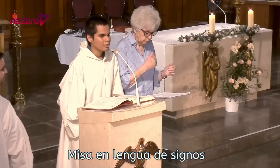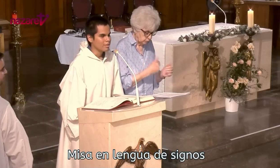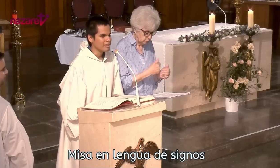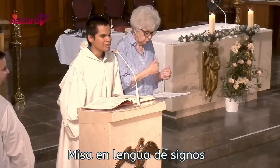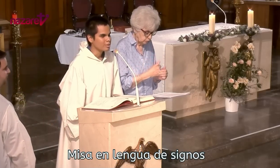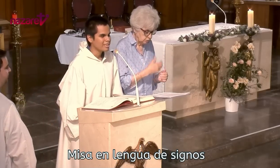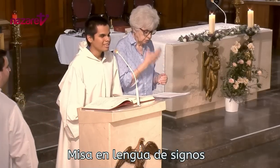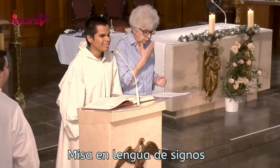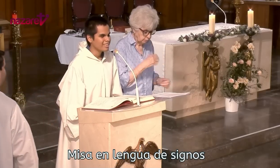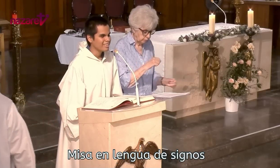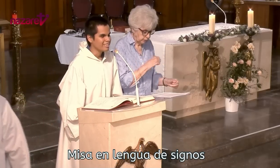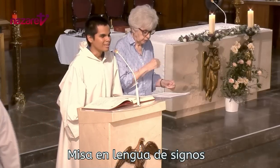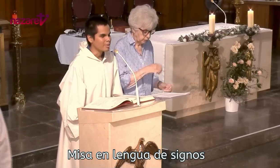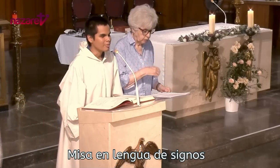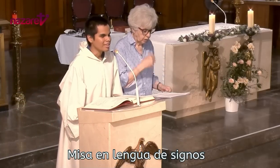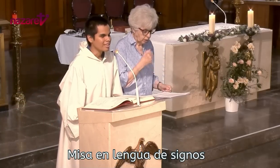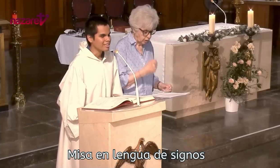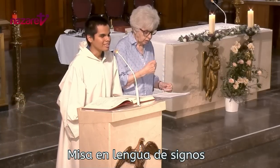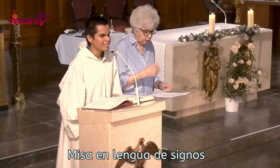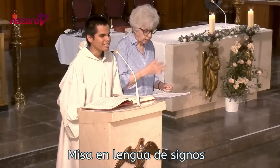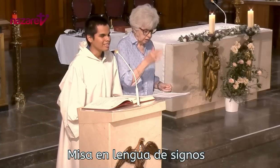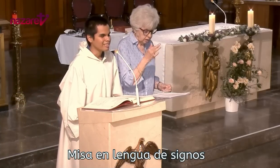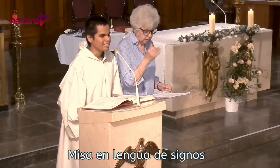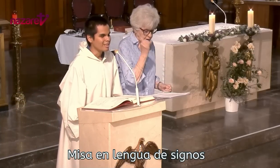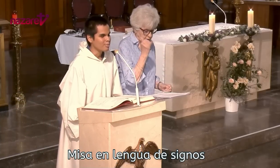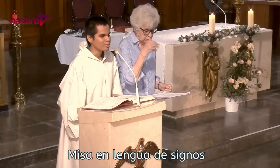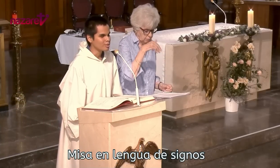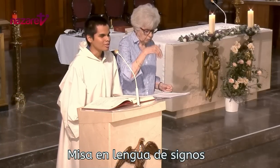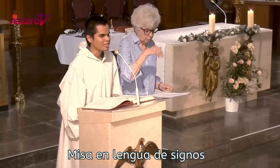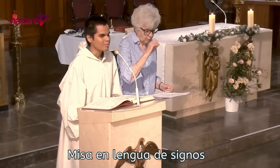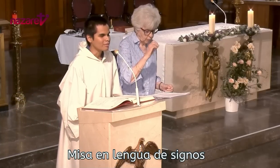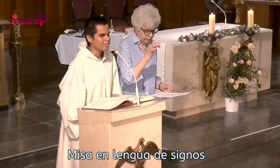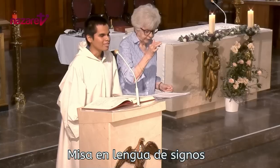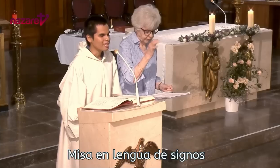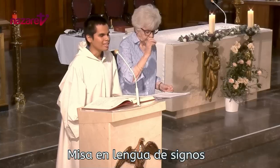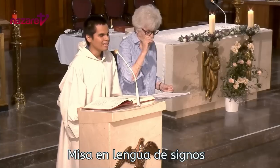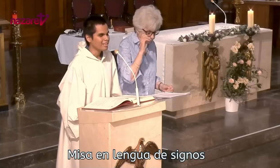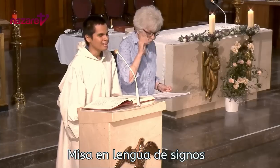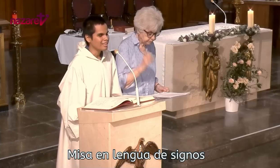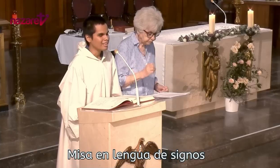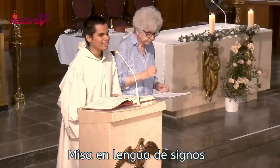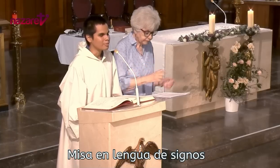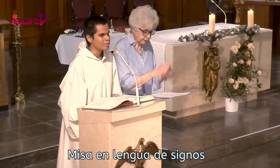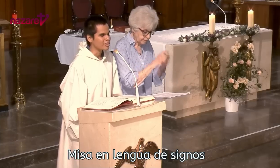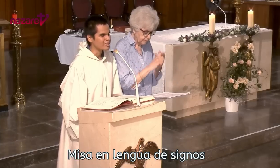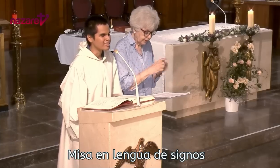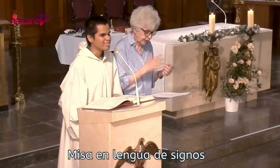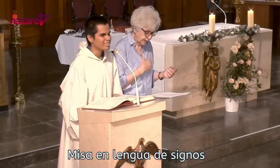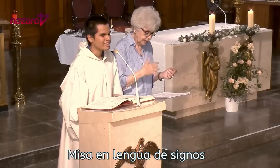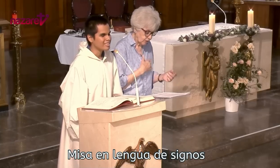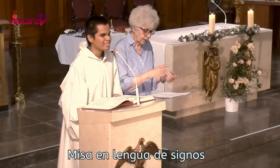Lectura de la primera carta del apóstol San Pablo a Timoteo.